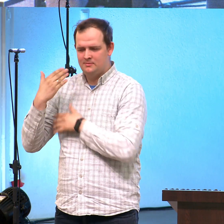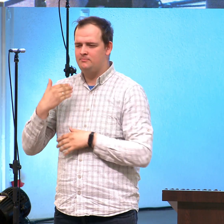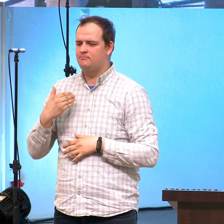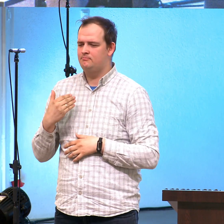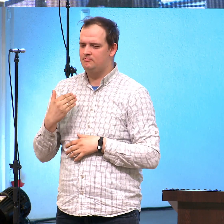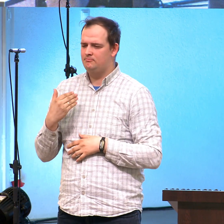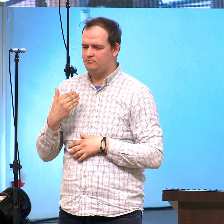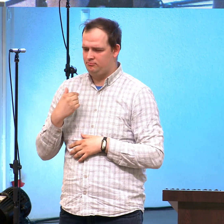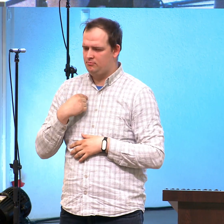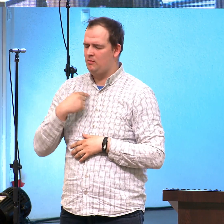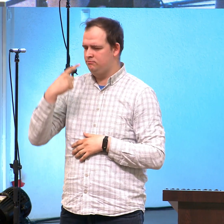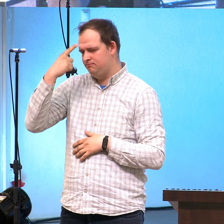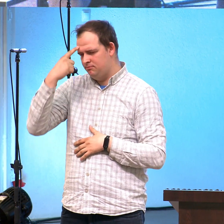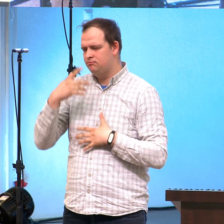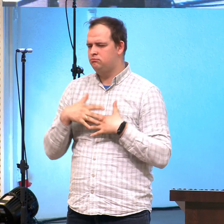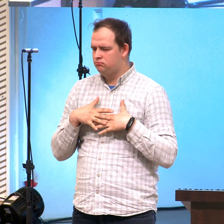Какую тайну домостроительства